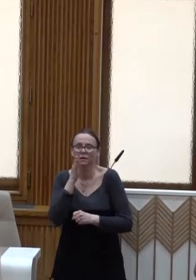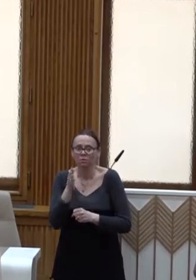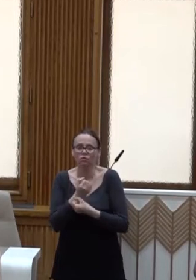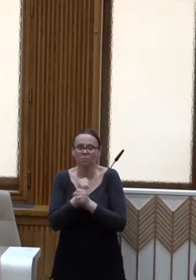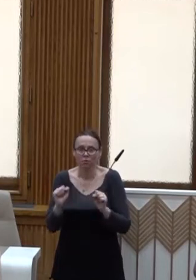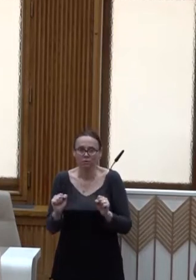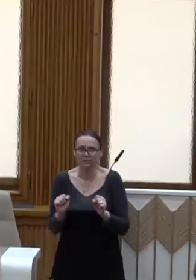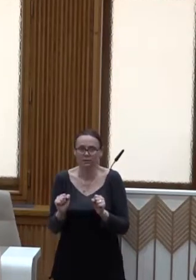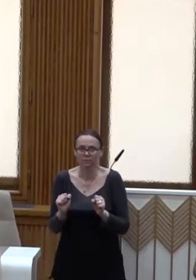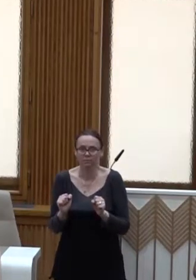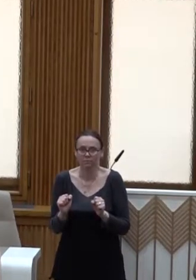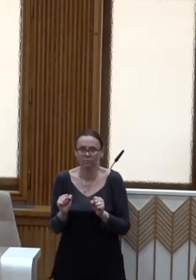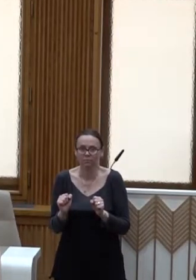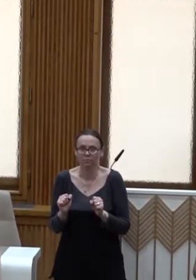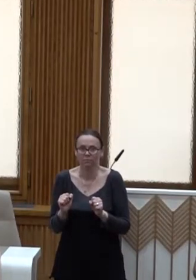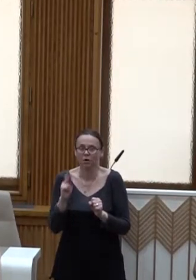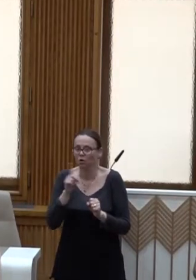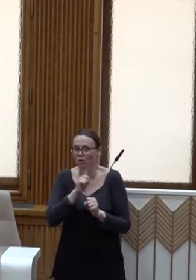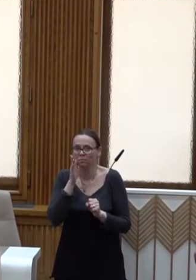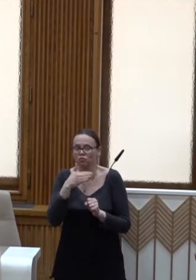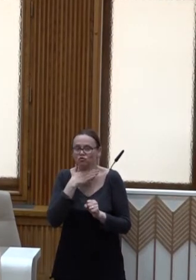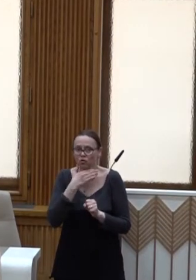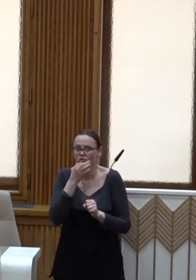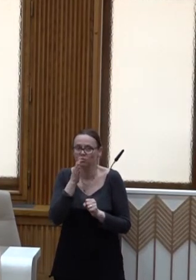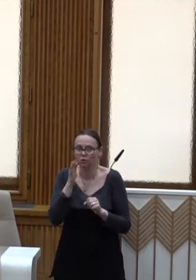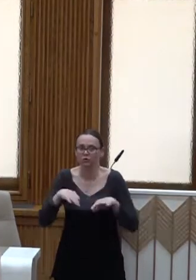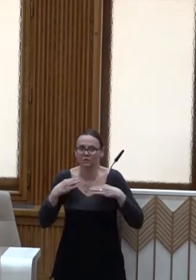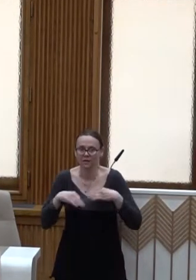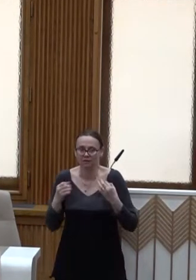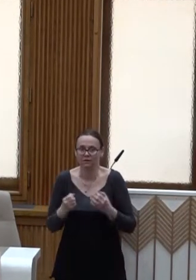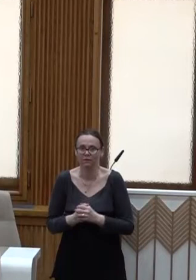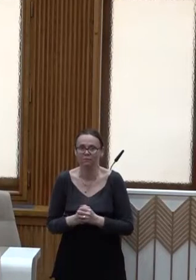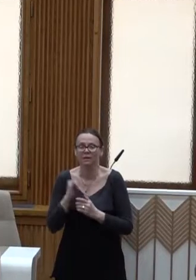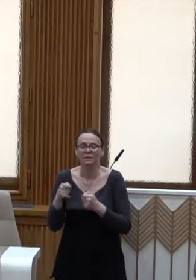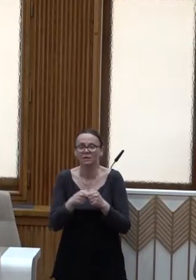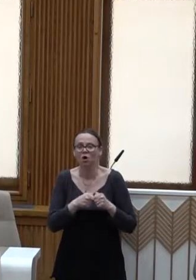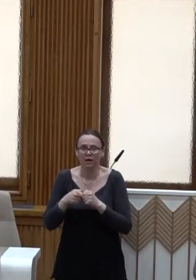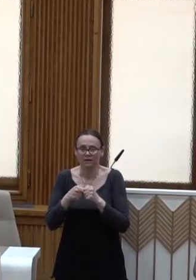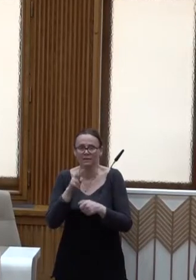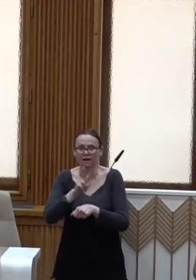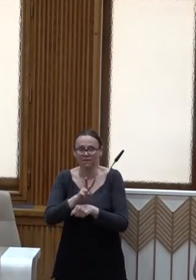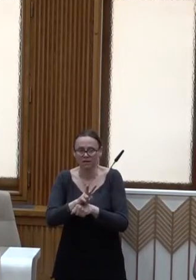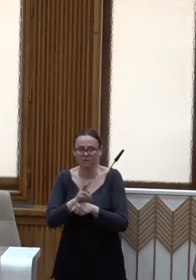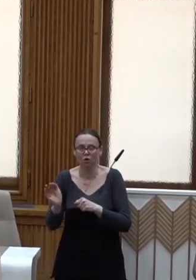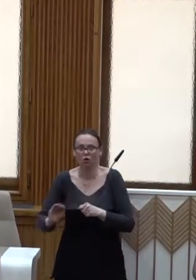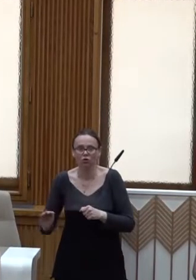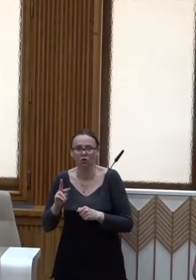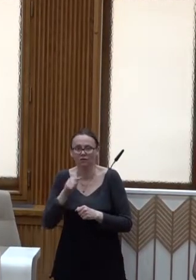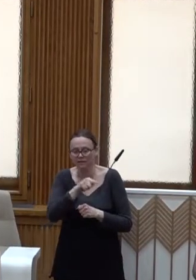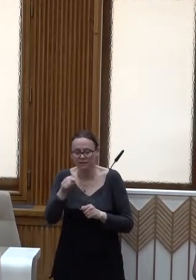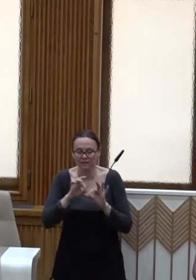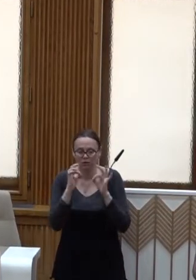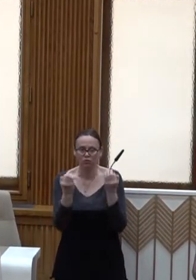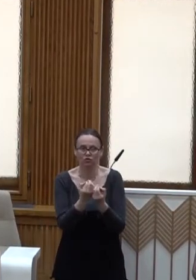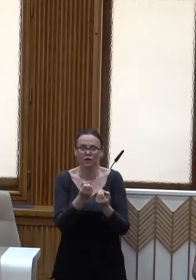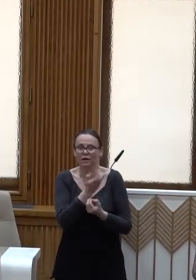prosti, ko ne bo šol, če bodo zdravi, da se organizira varstvo otrok v tistih družinah,